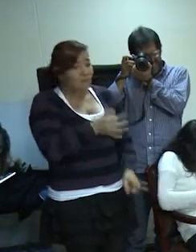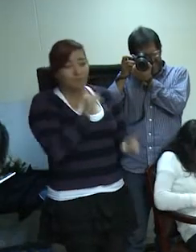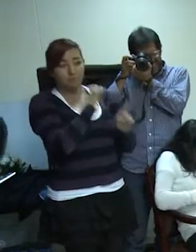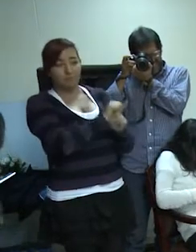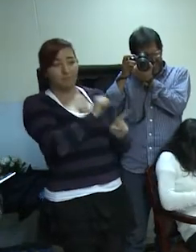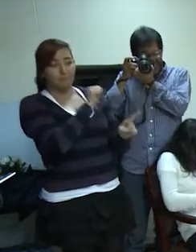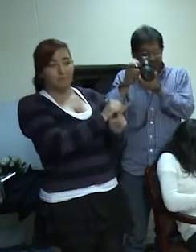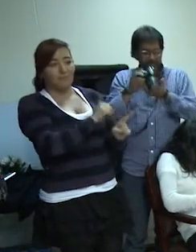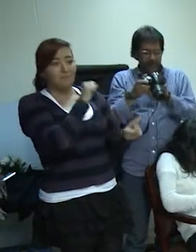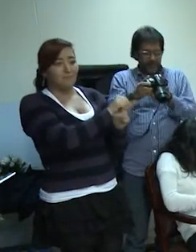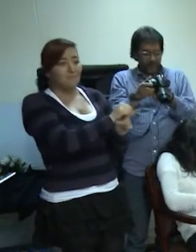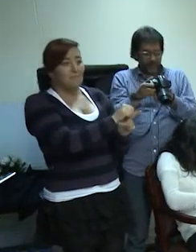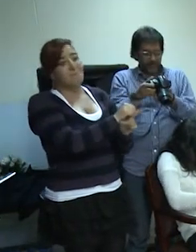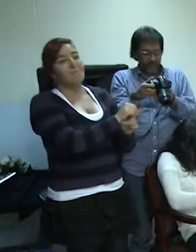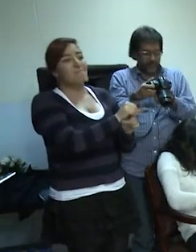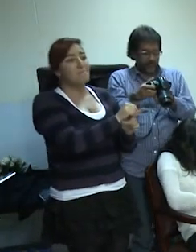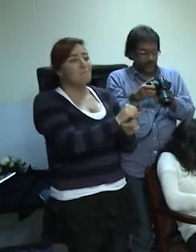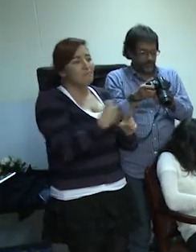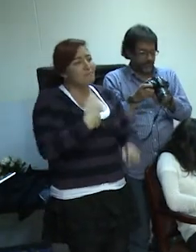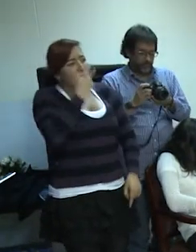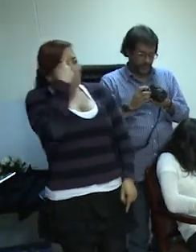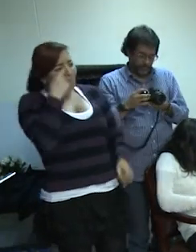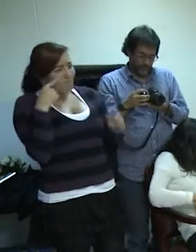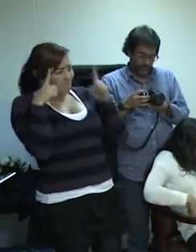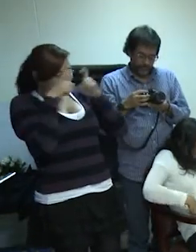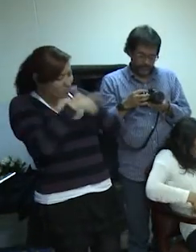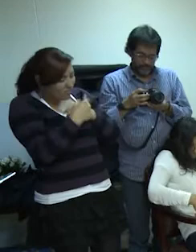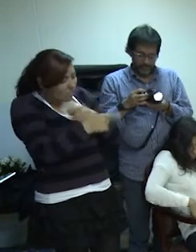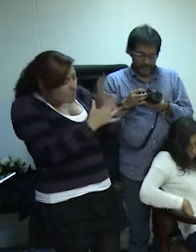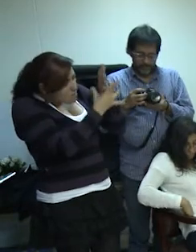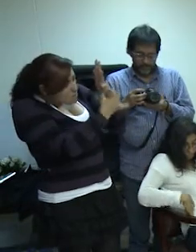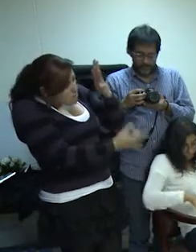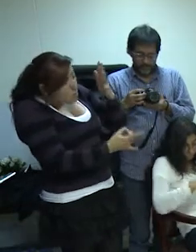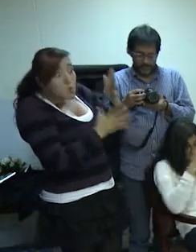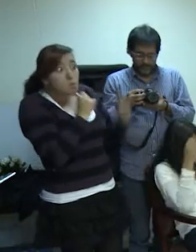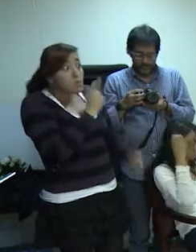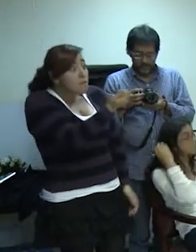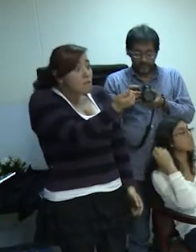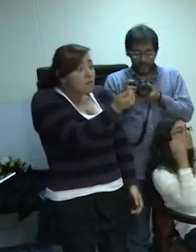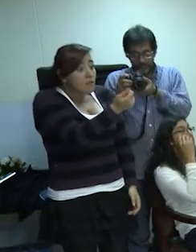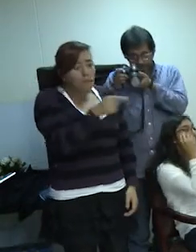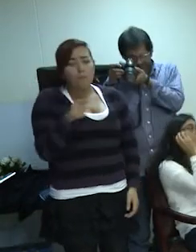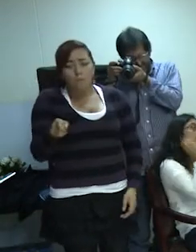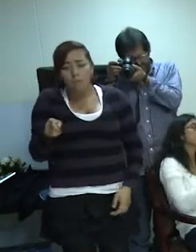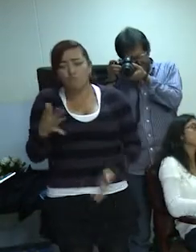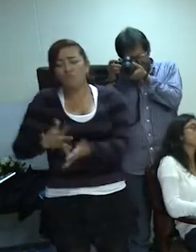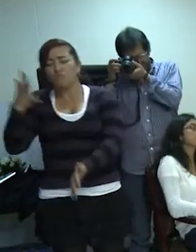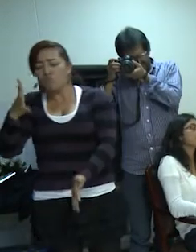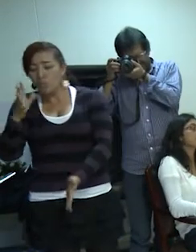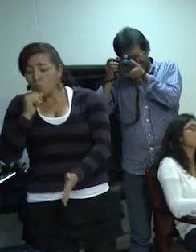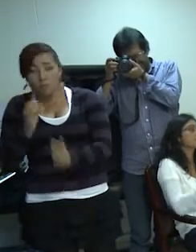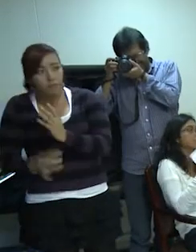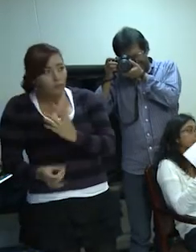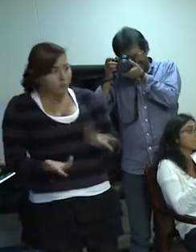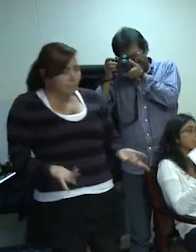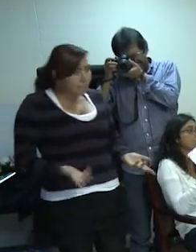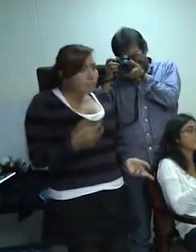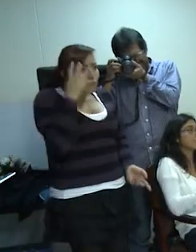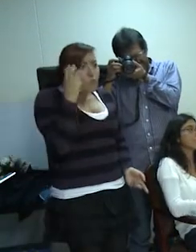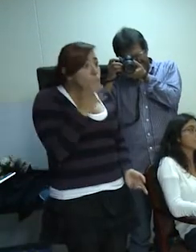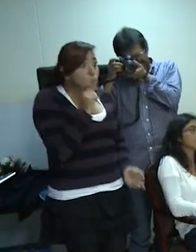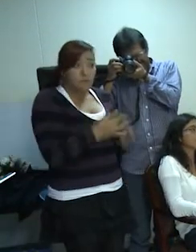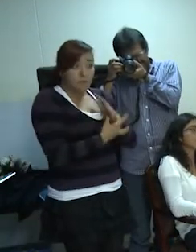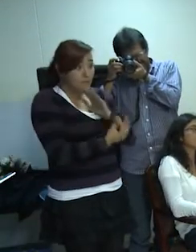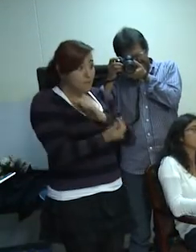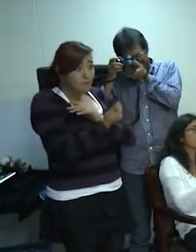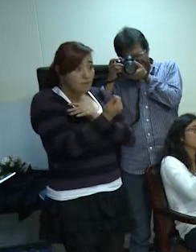mi inquietud era, ¿qué es el pobre donde no hay dinero? ¿Y qué es el rico donde no hay dinero? Allí no hay plata. ¿Y